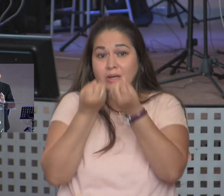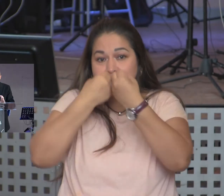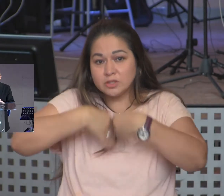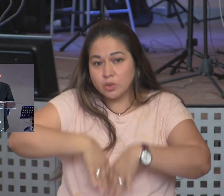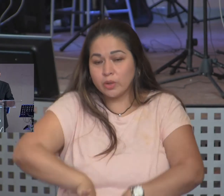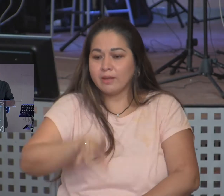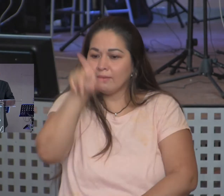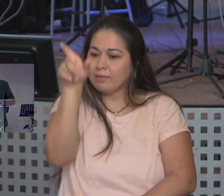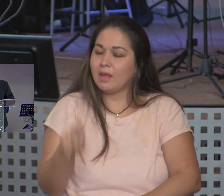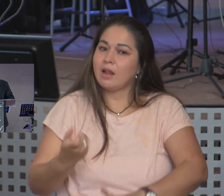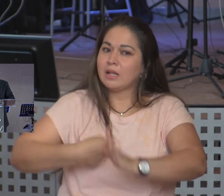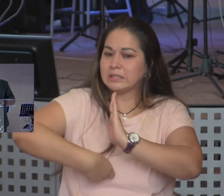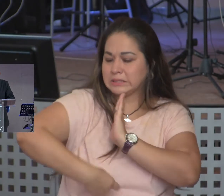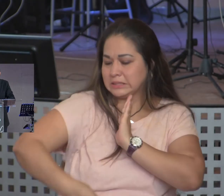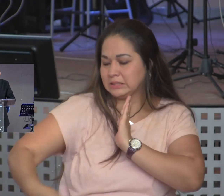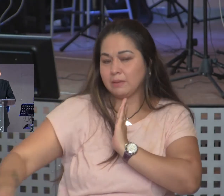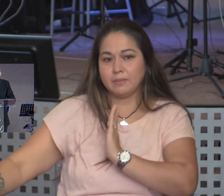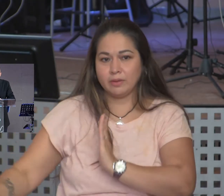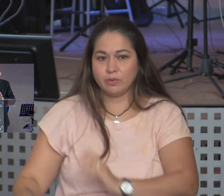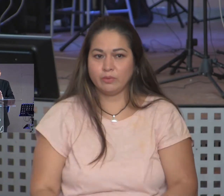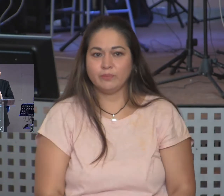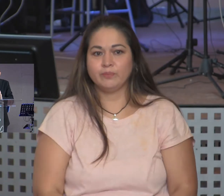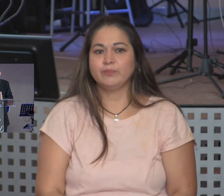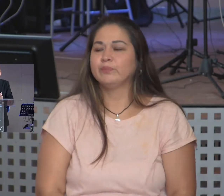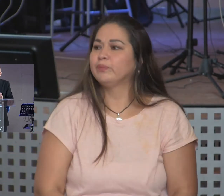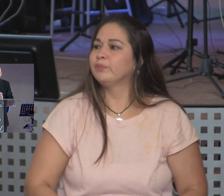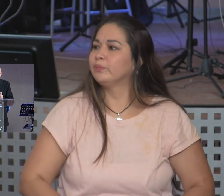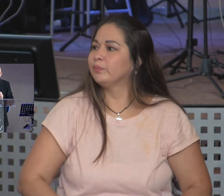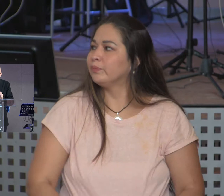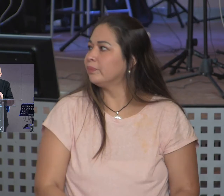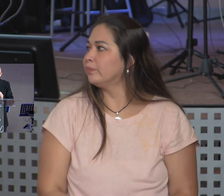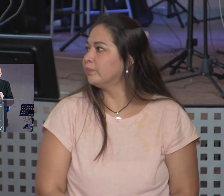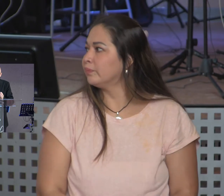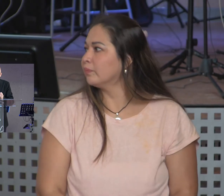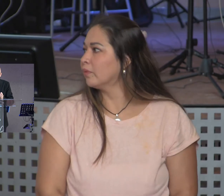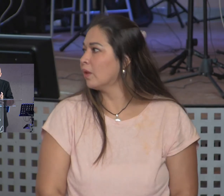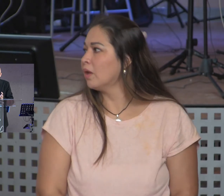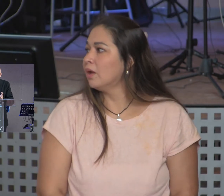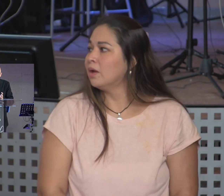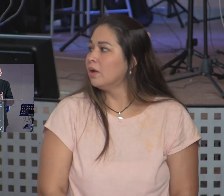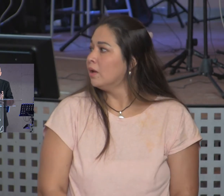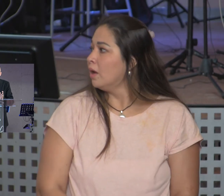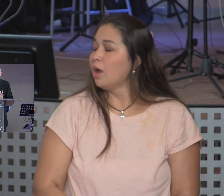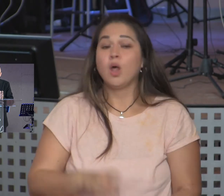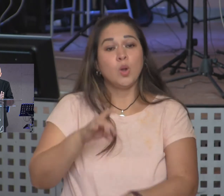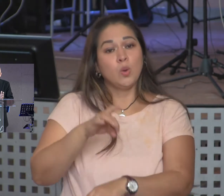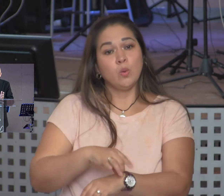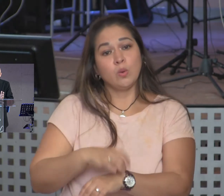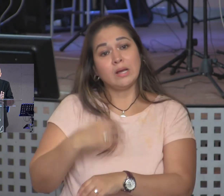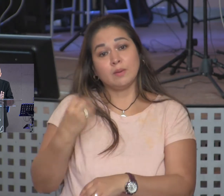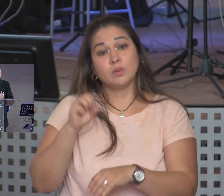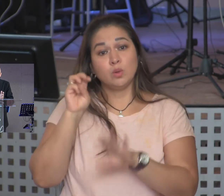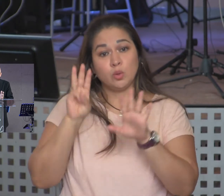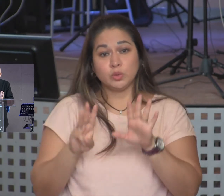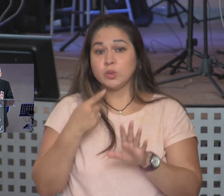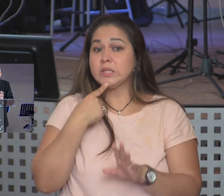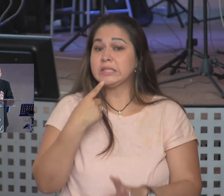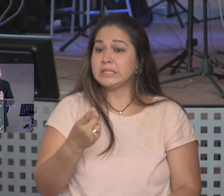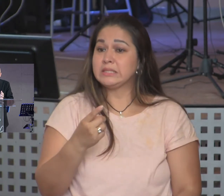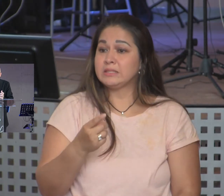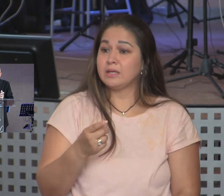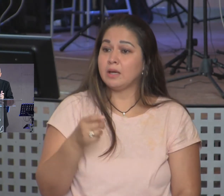peculiar y lo voy a dejar ahí. Pero Lucas 8 le dice, porque no hay nada oculto, verso